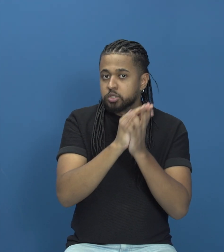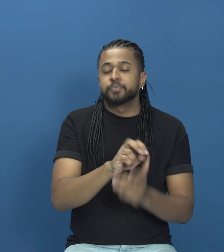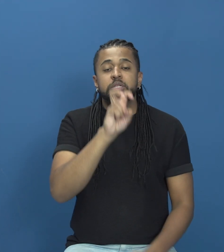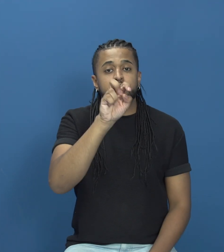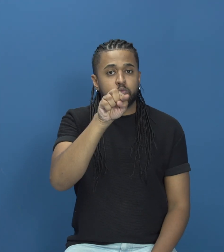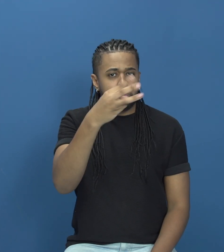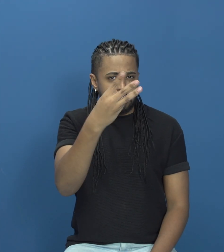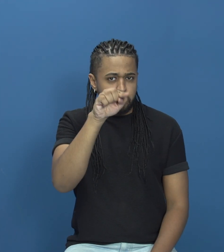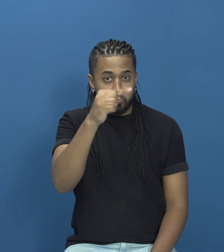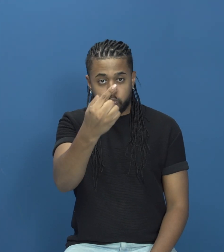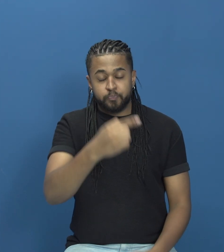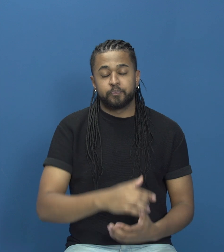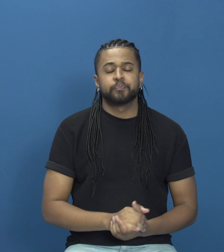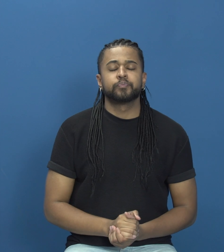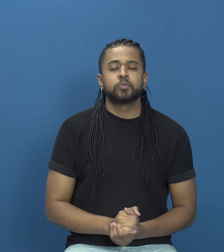5.3.1.